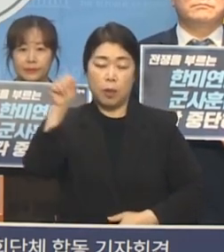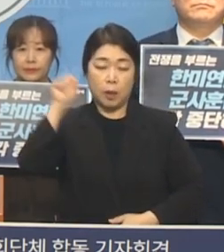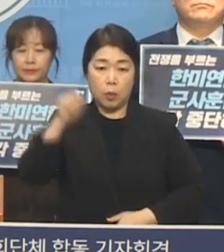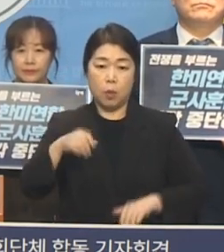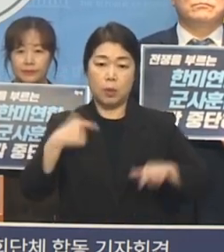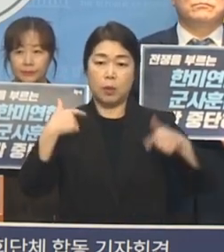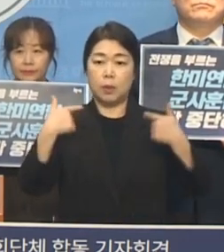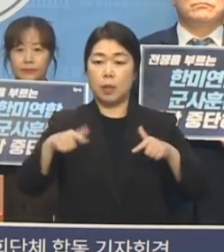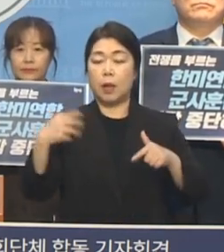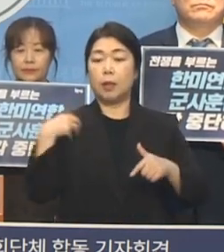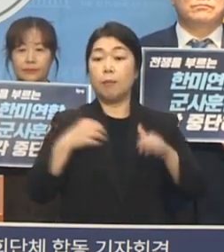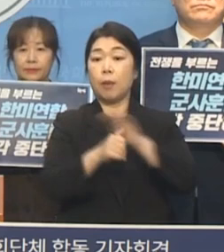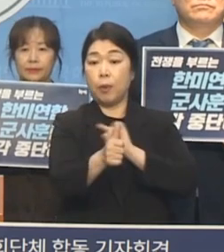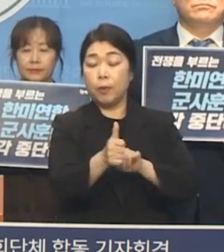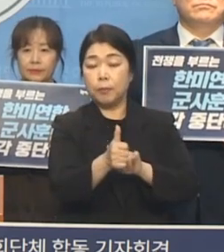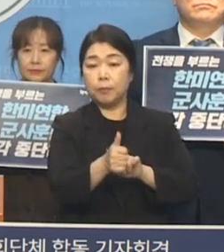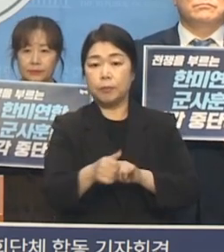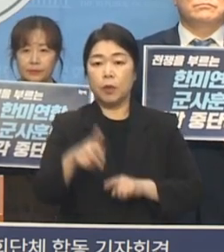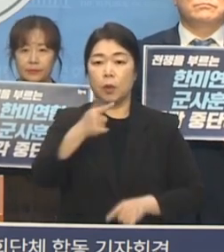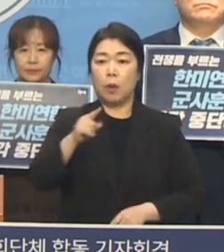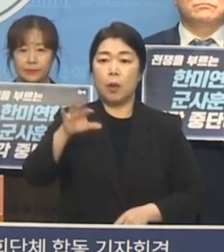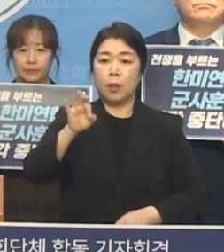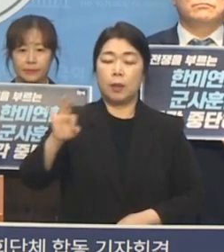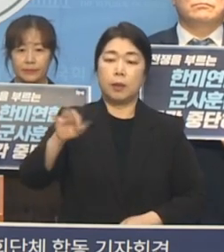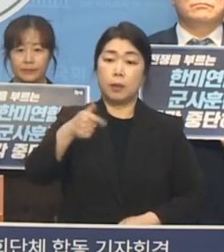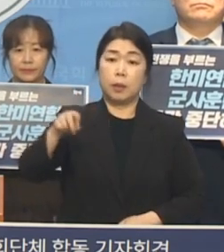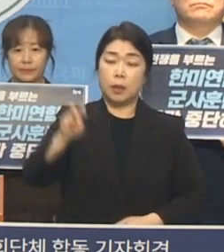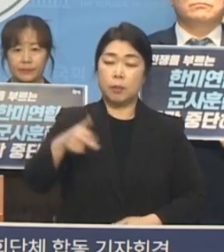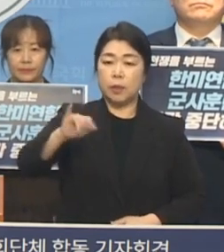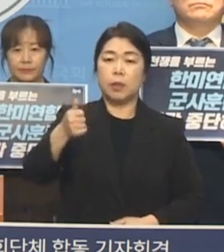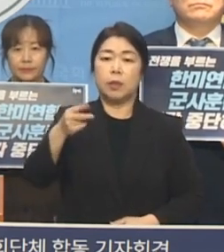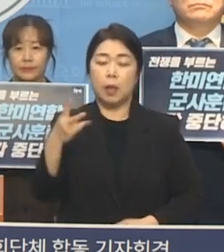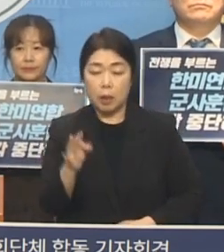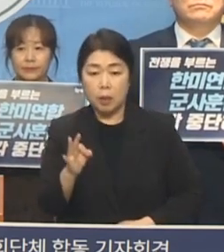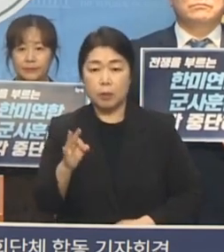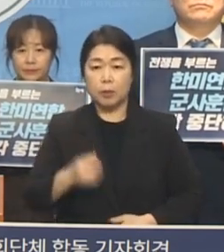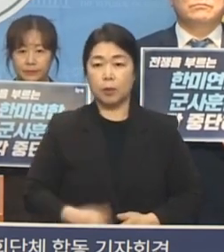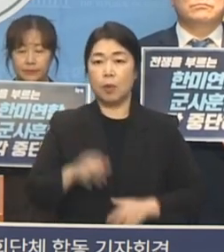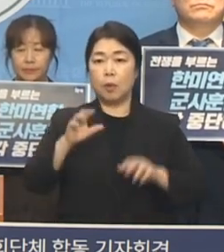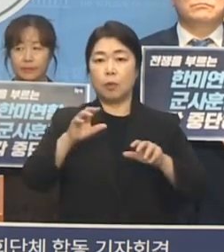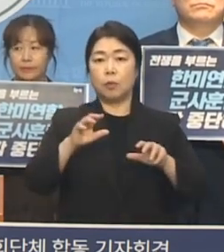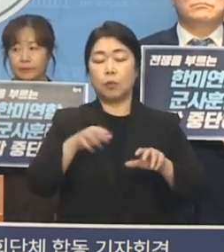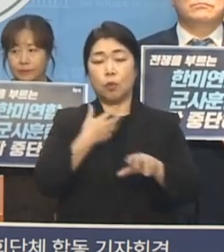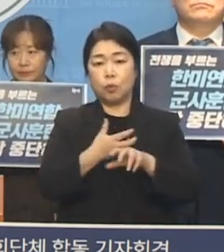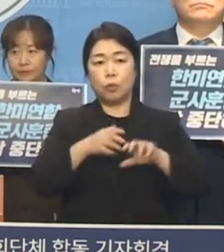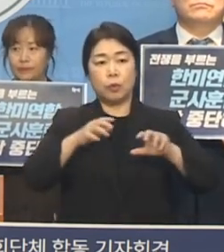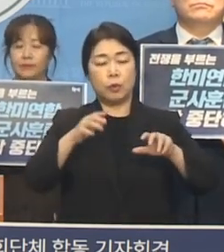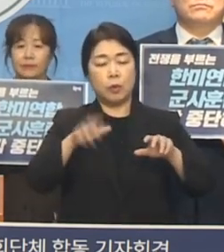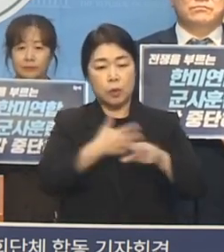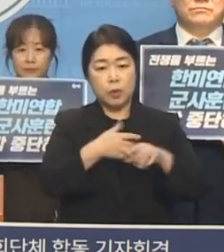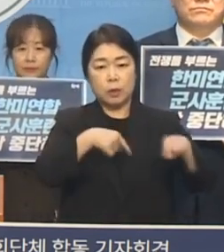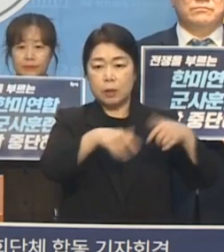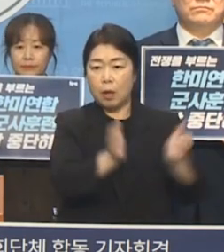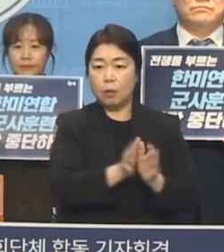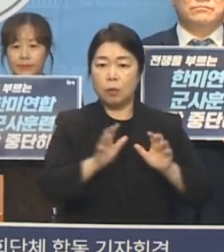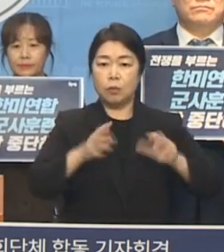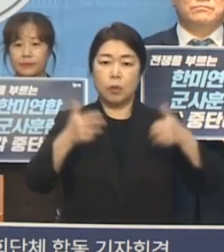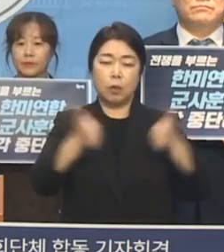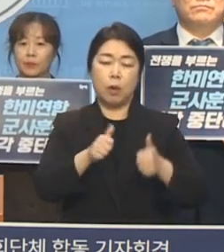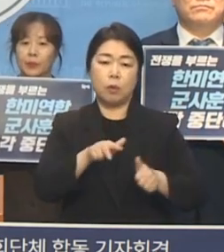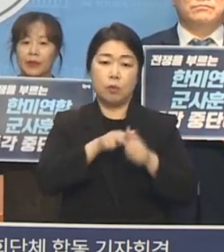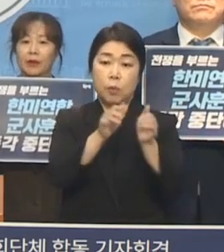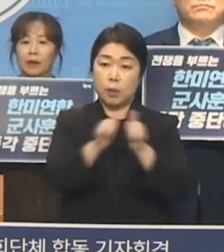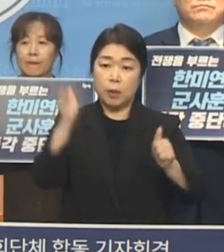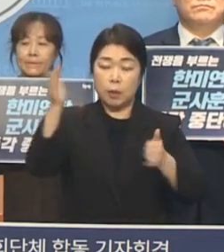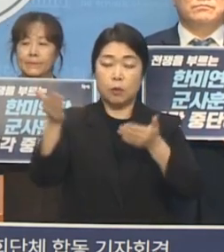말씀을 해주시겠고요. 그리고 김진양 조국혁신당 비례대표 국회의원 출마자가 이어서 발언을